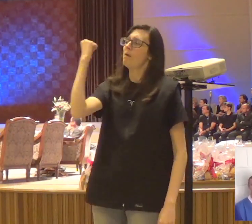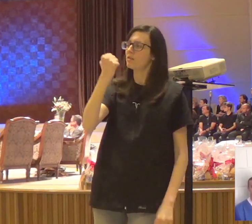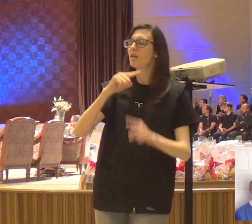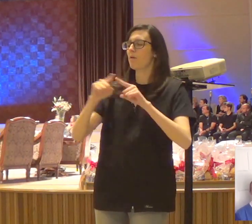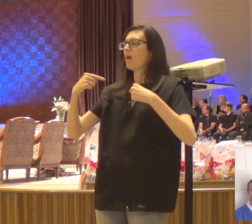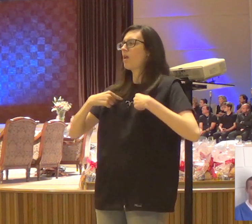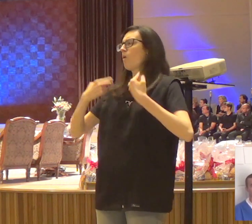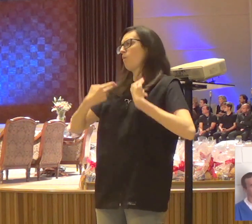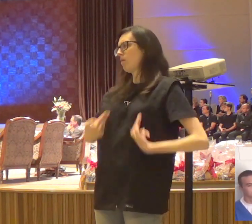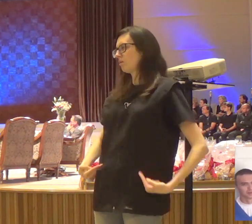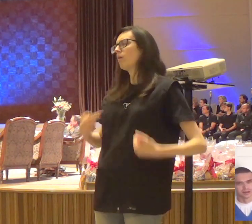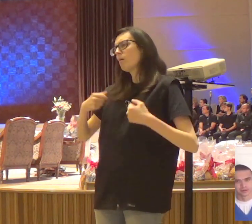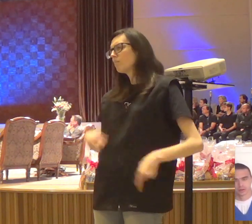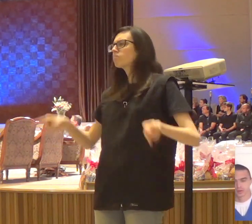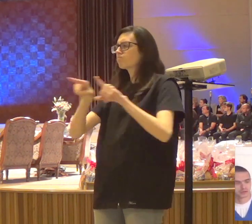tem recuperação.